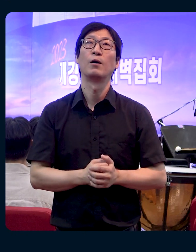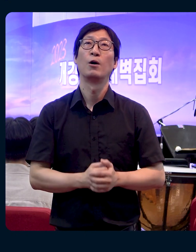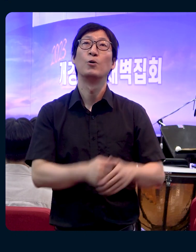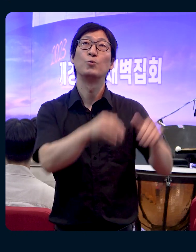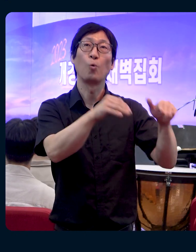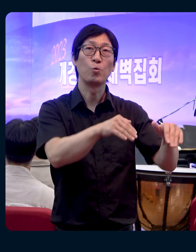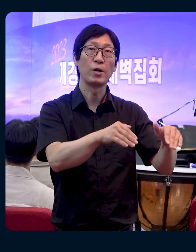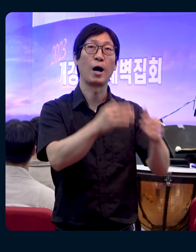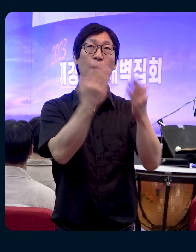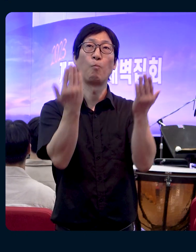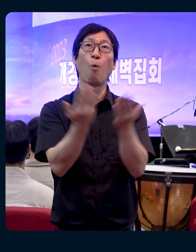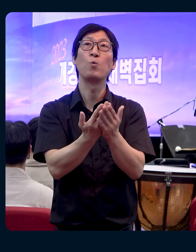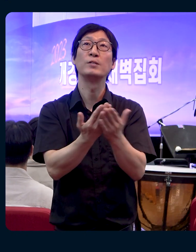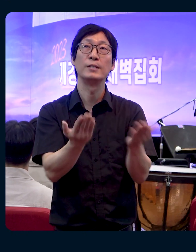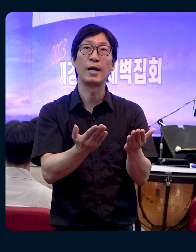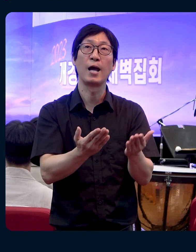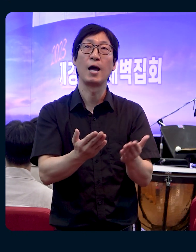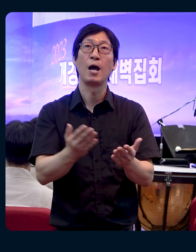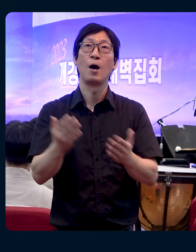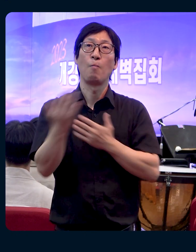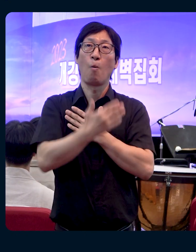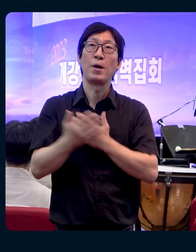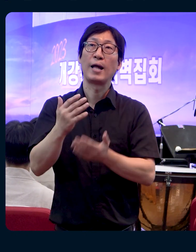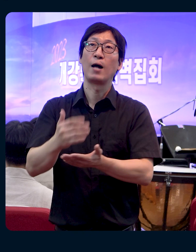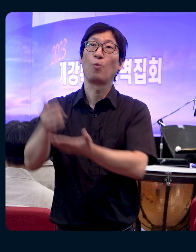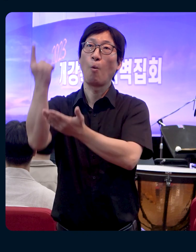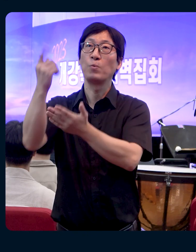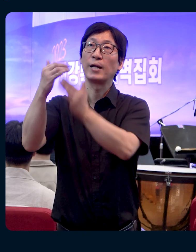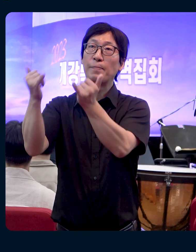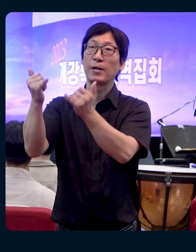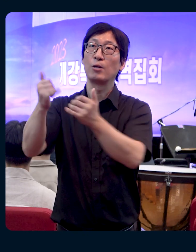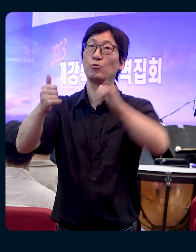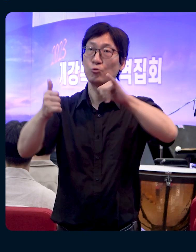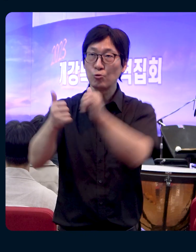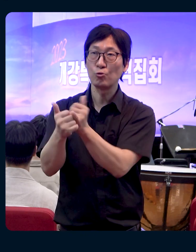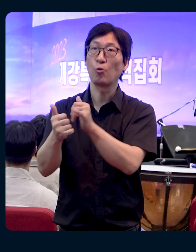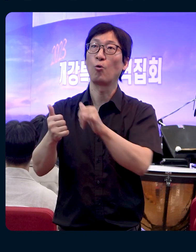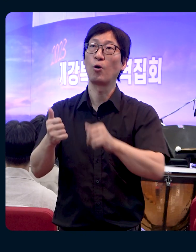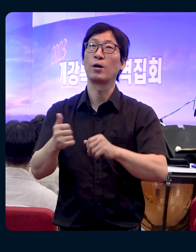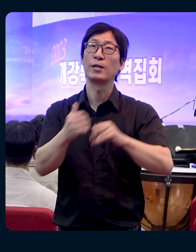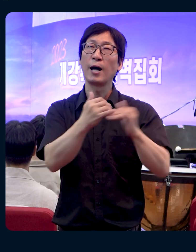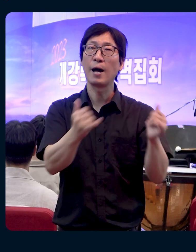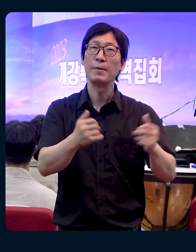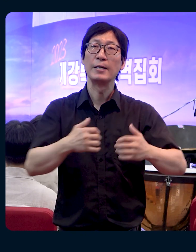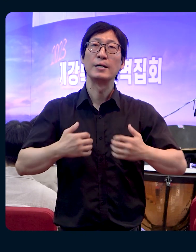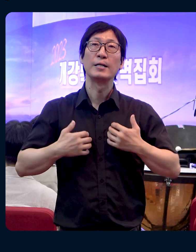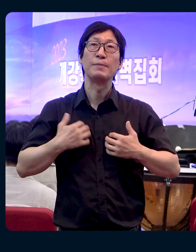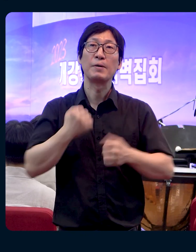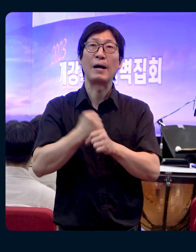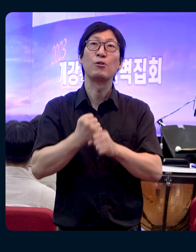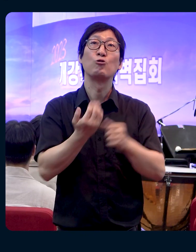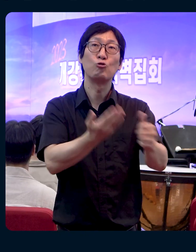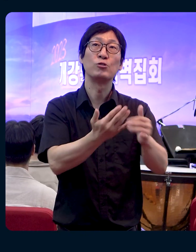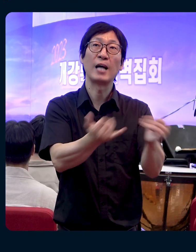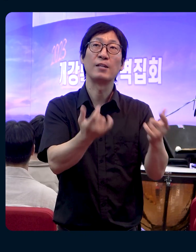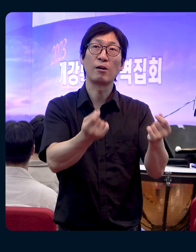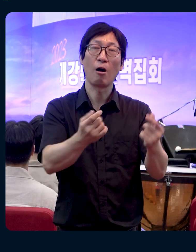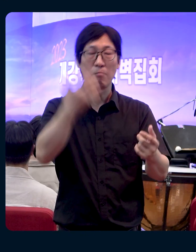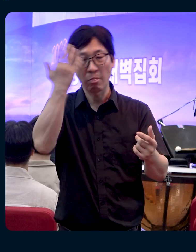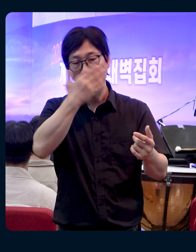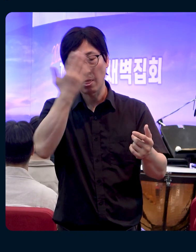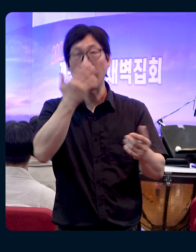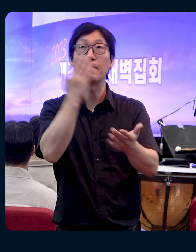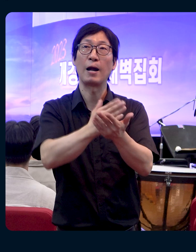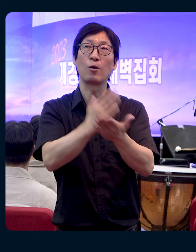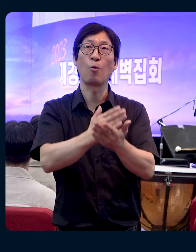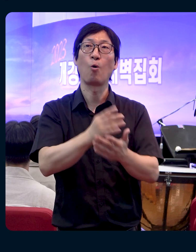읽겠습니다. 종들아, 모든 일에 육신의 상등들에게 순종하되 사람을 기쁘게 하는 자와 같이 눈가림만 하지 말고 오직